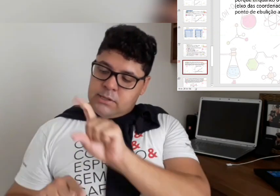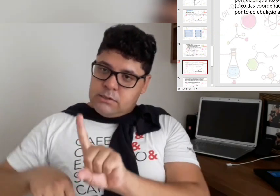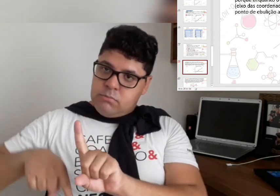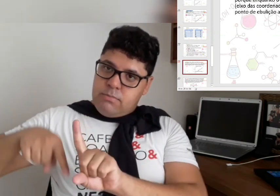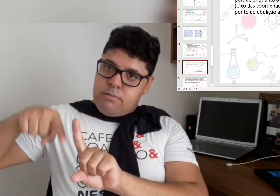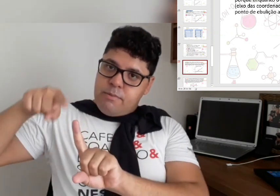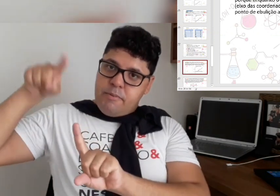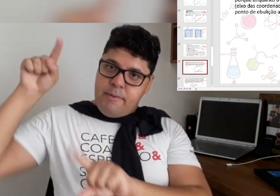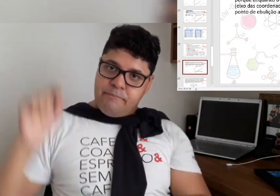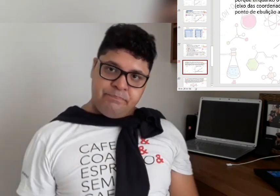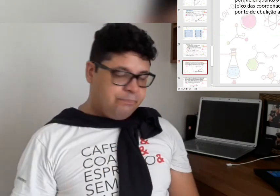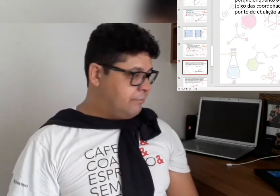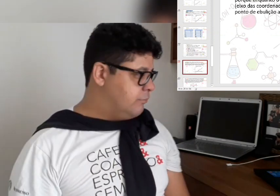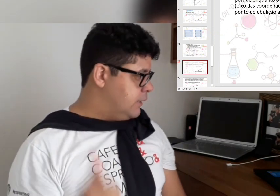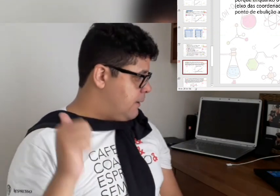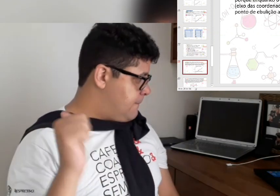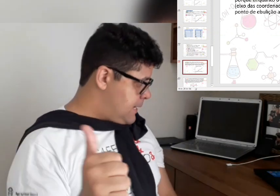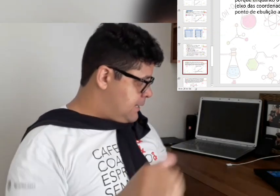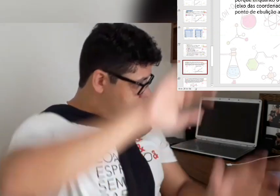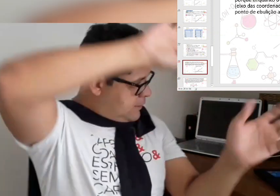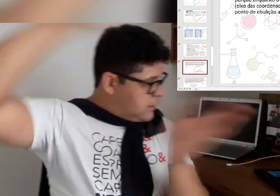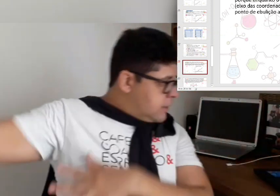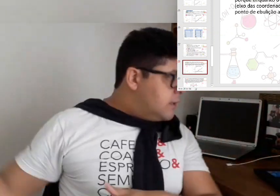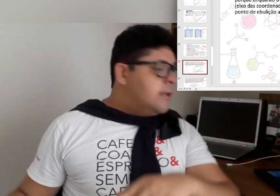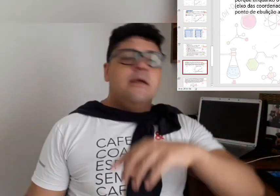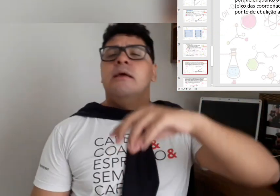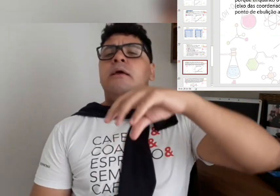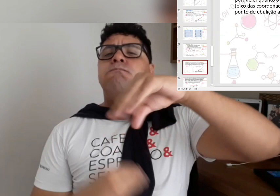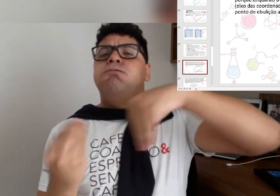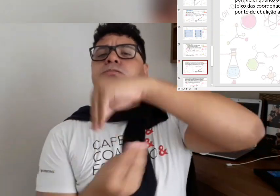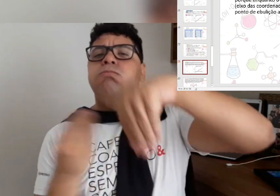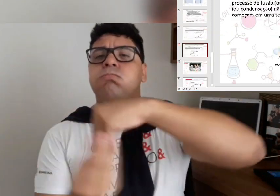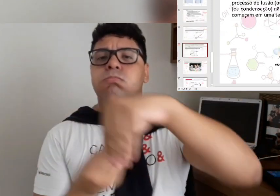dois patamares aqui bem estabelecidos, certo?